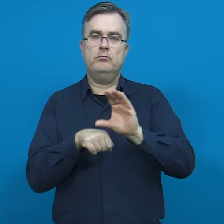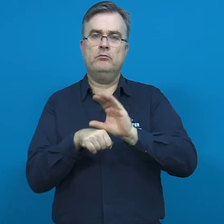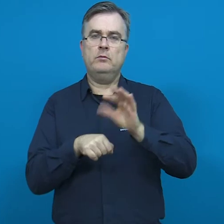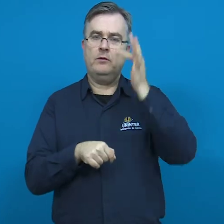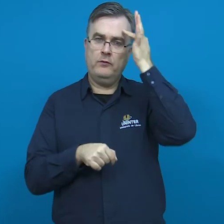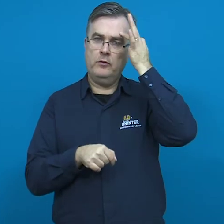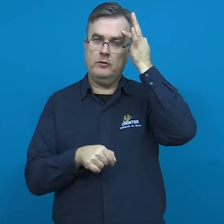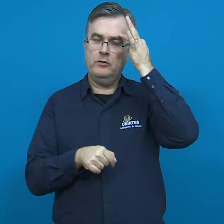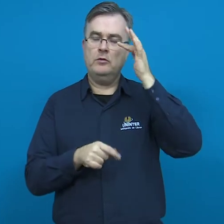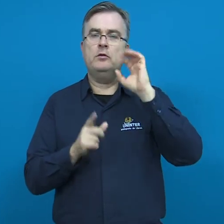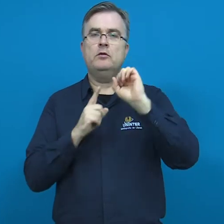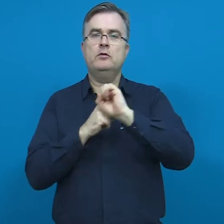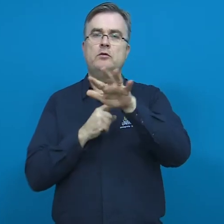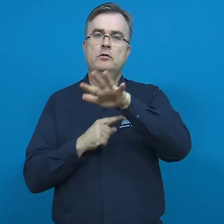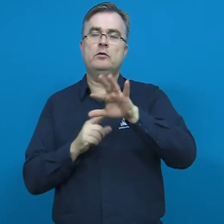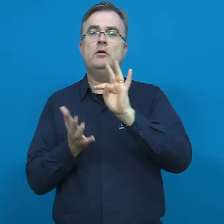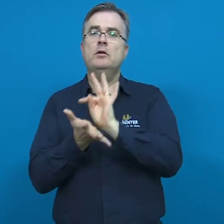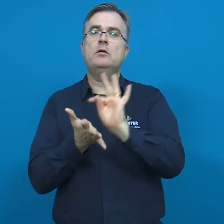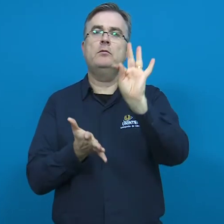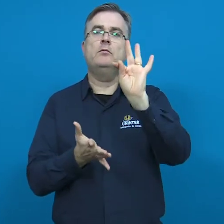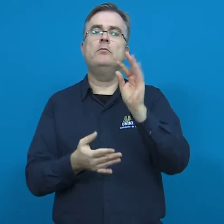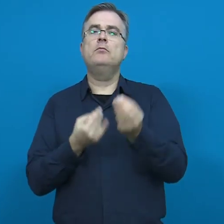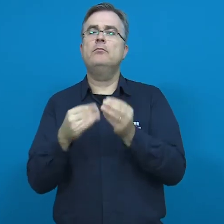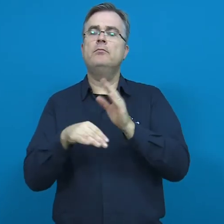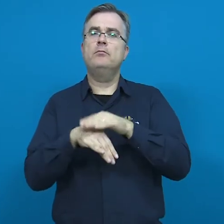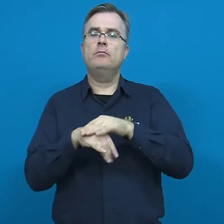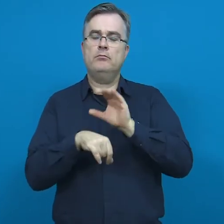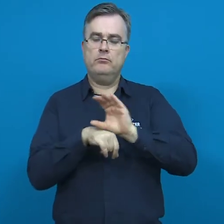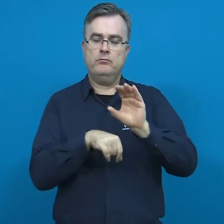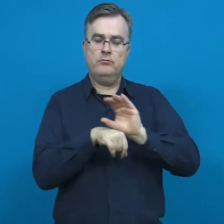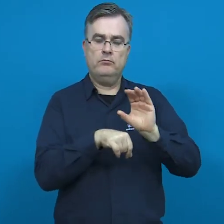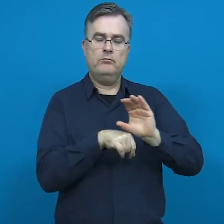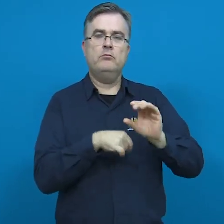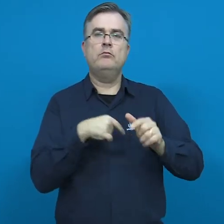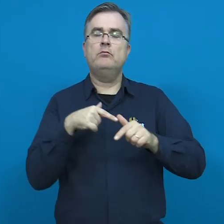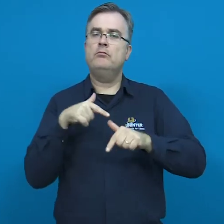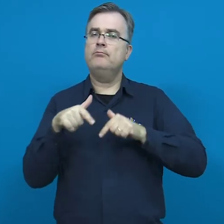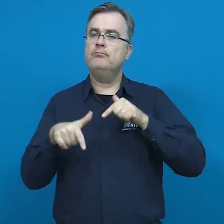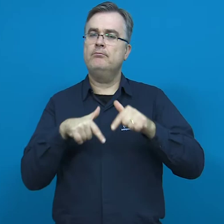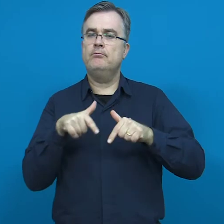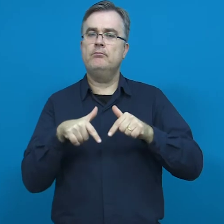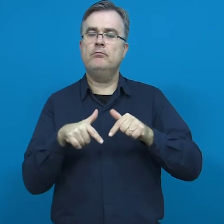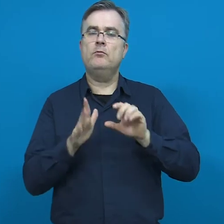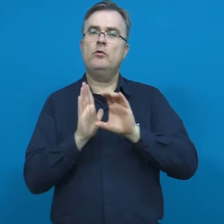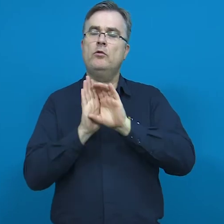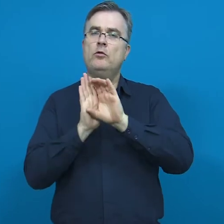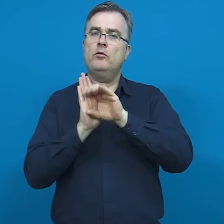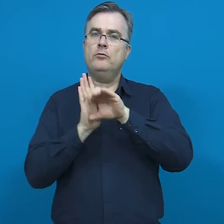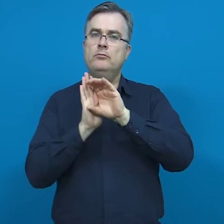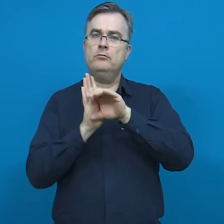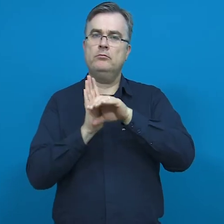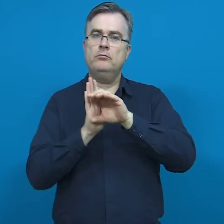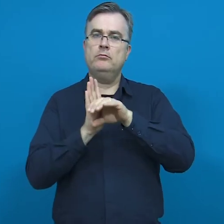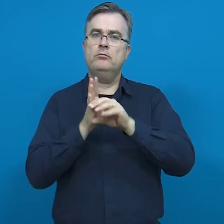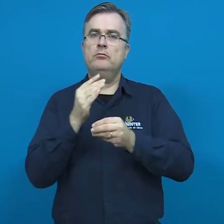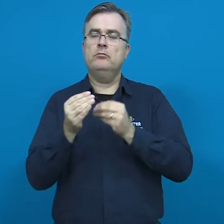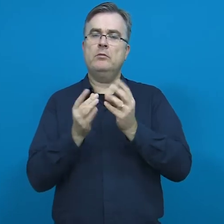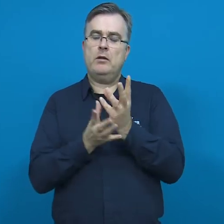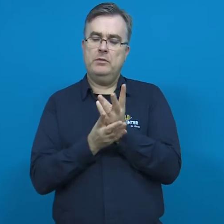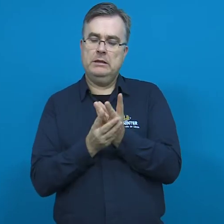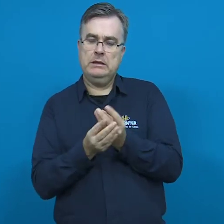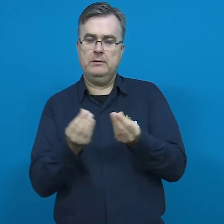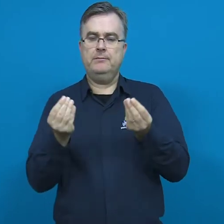cursos de filosofia, sociologia e teologia, porque são cursos que trabalham com conceitos, né,